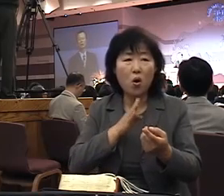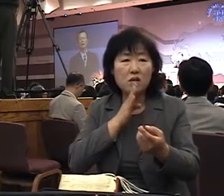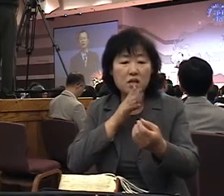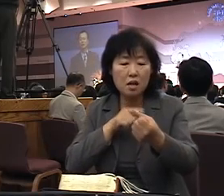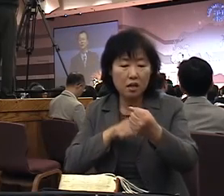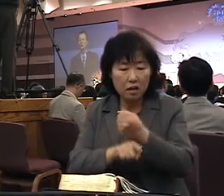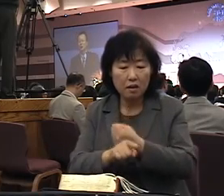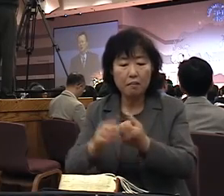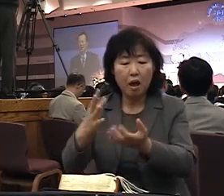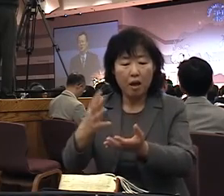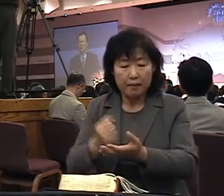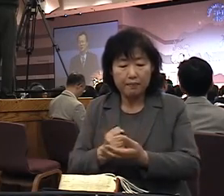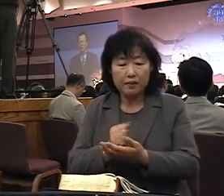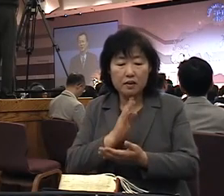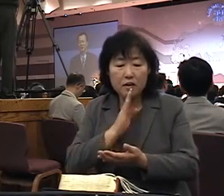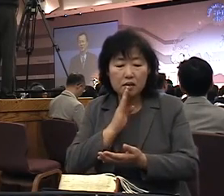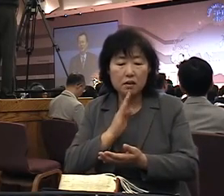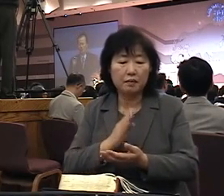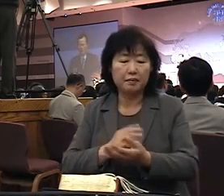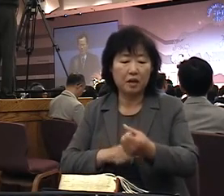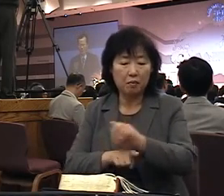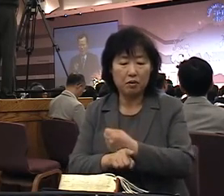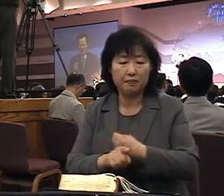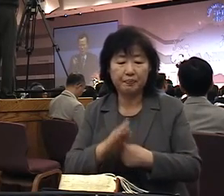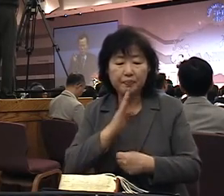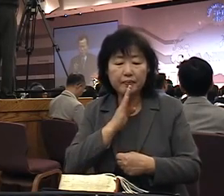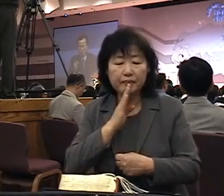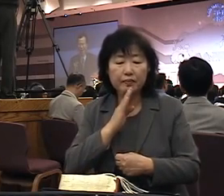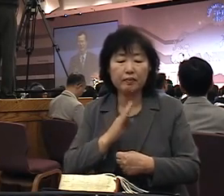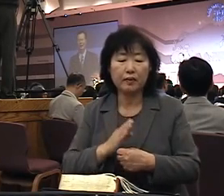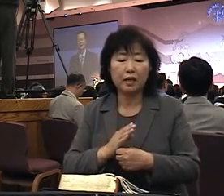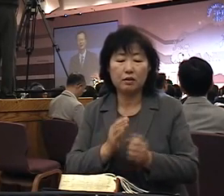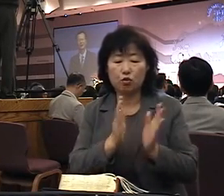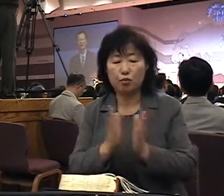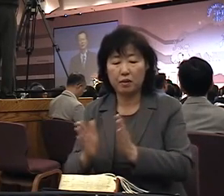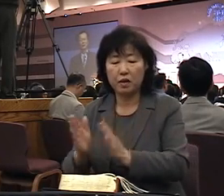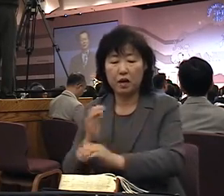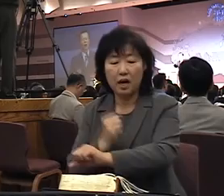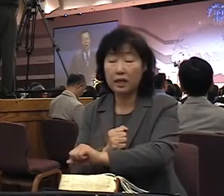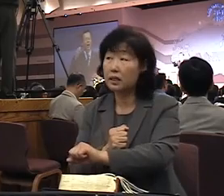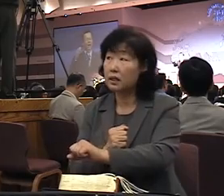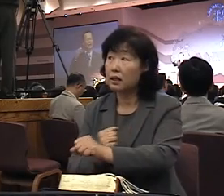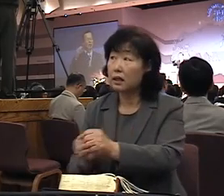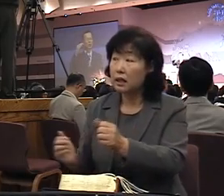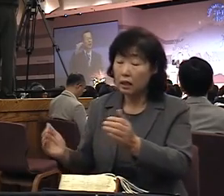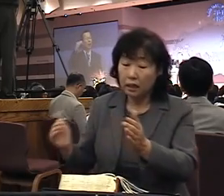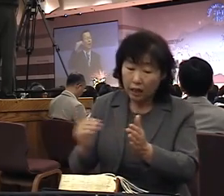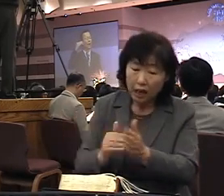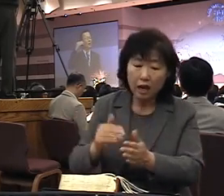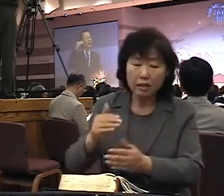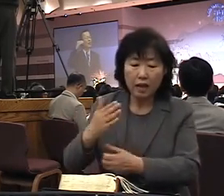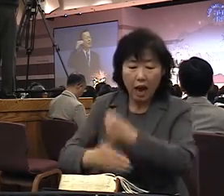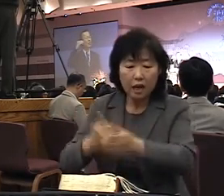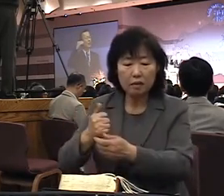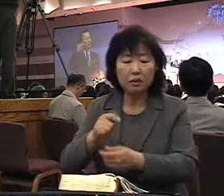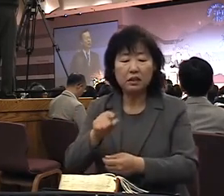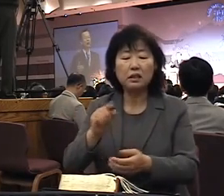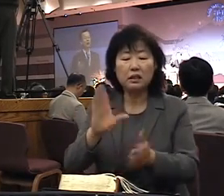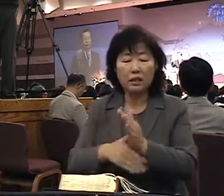그 말씀의 의미는 사실 이번에 이 말씀을 준비하기까지 그 의미를 왜 하나님께서 그때